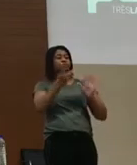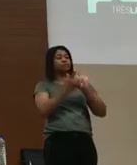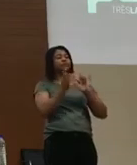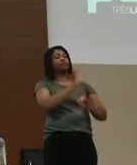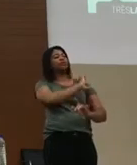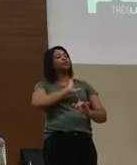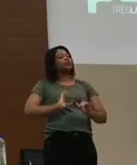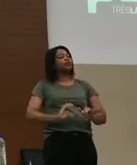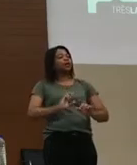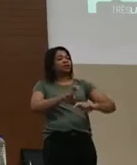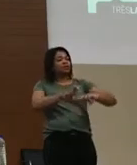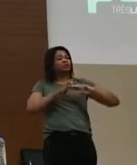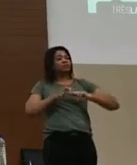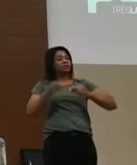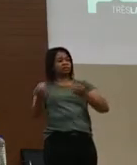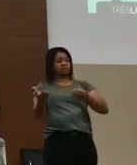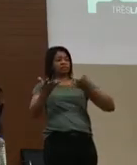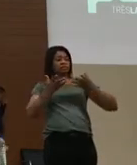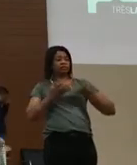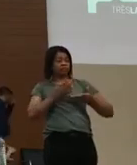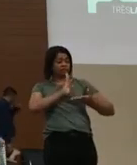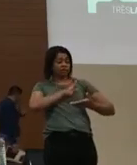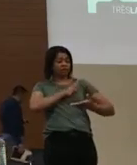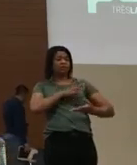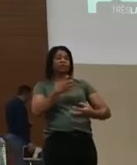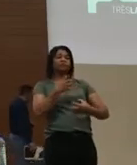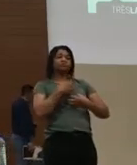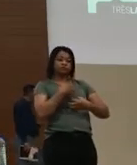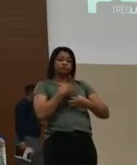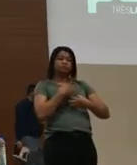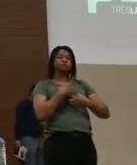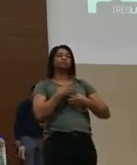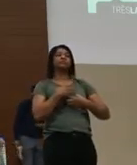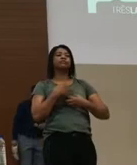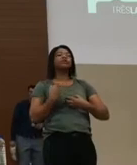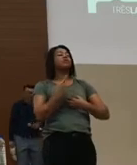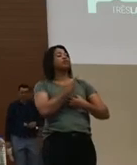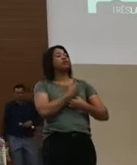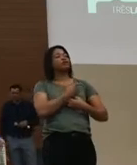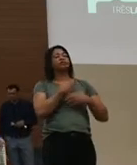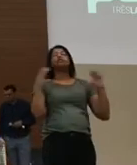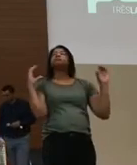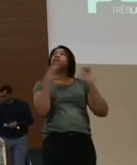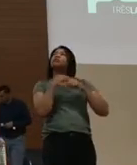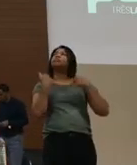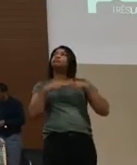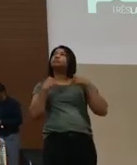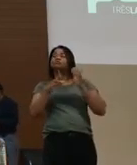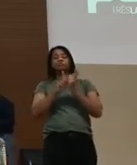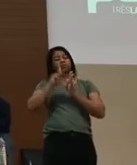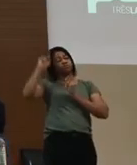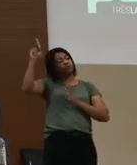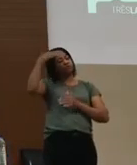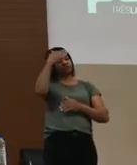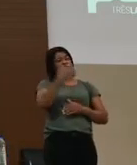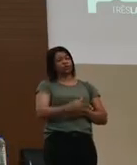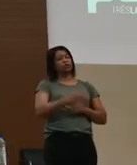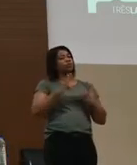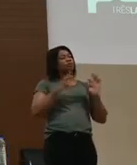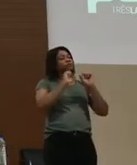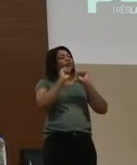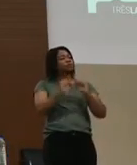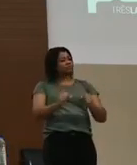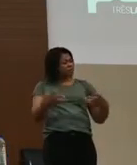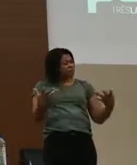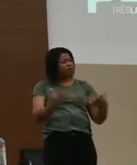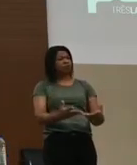Cristo, por isso, dá-nos um coração sensível, Senhor Deus querido. Nós somos totalmente dependentes de Ti. Ó Deus amado, e tudo aquilo que